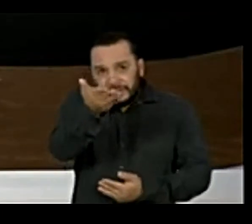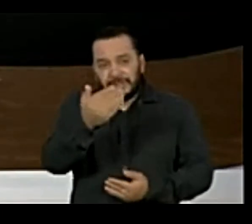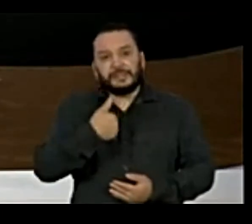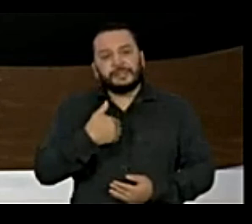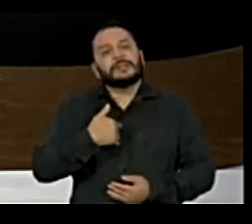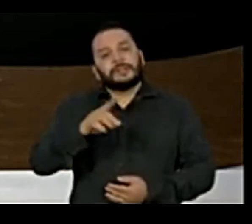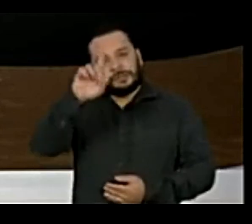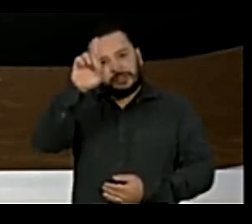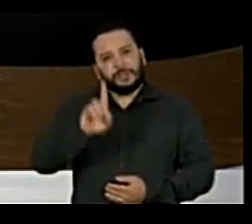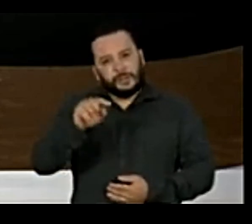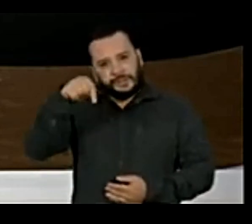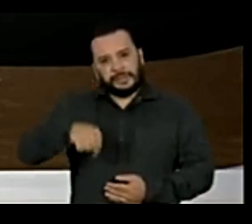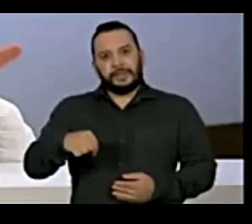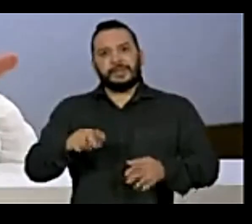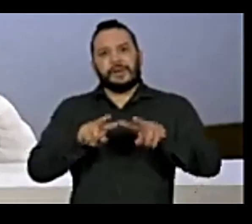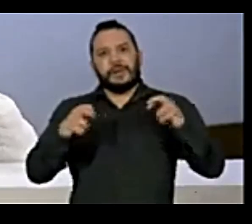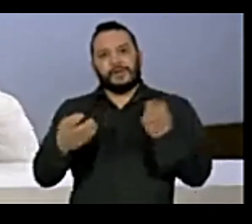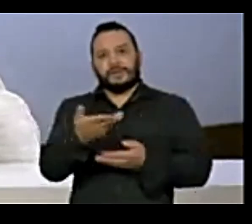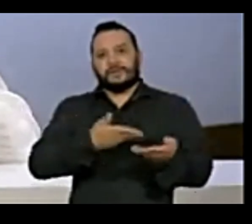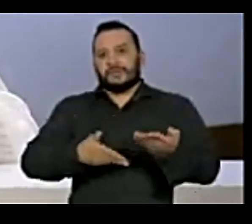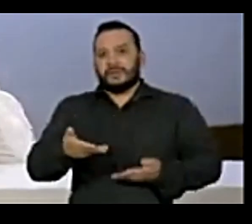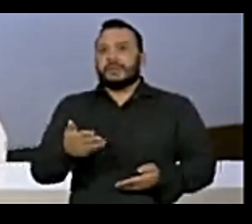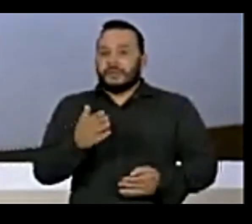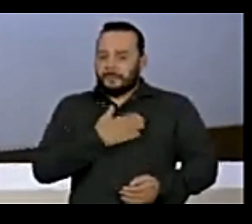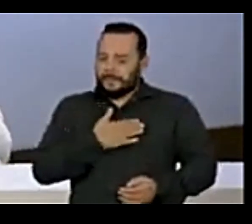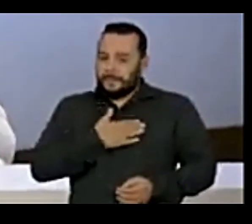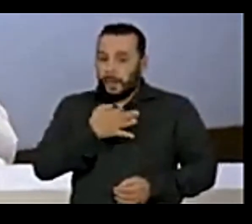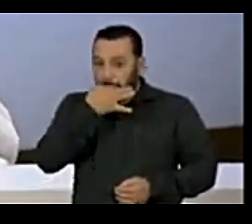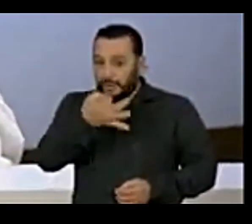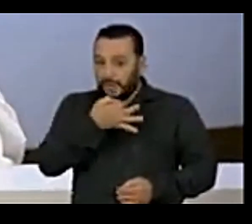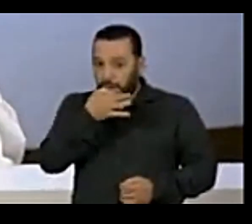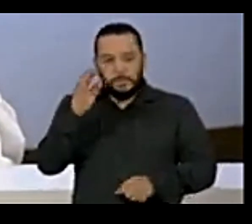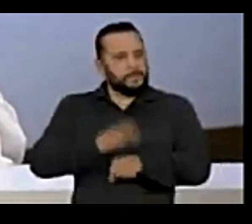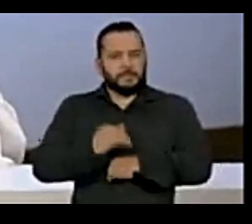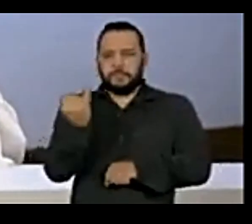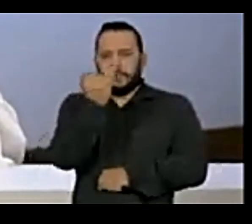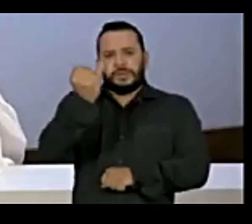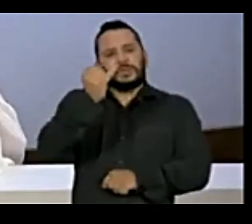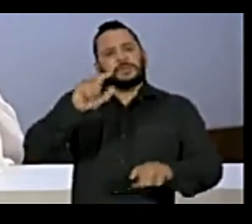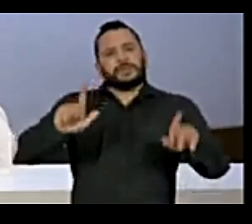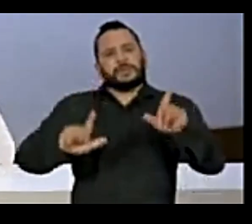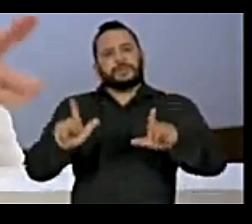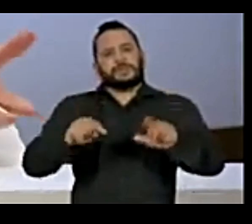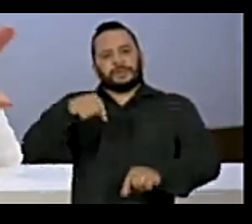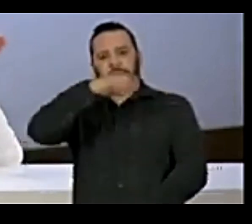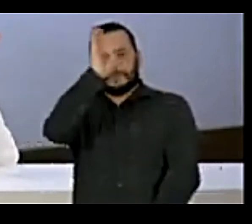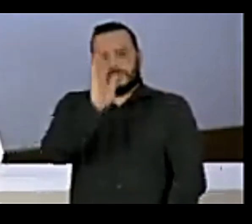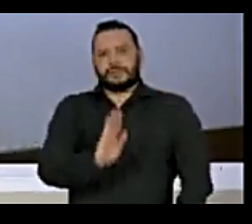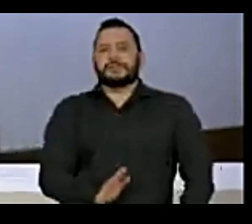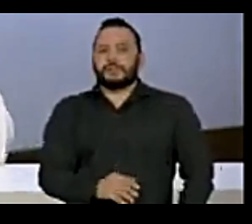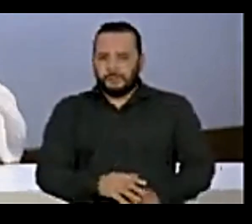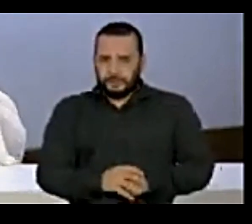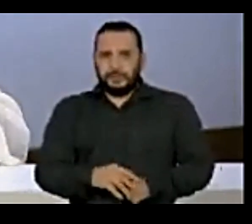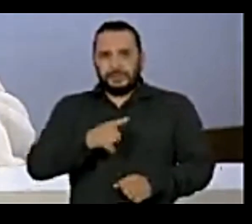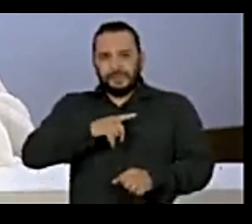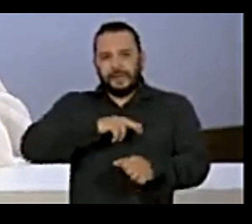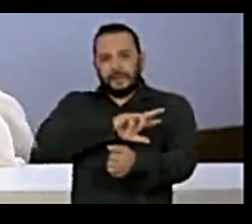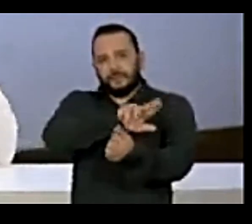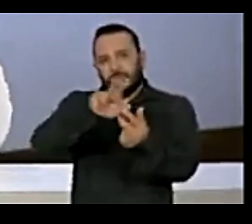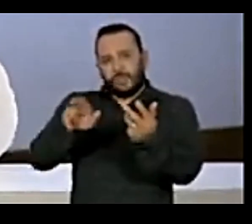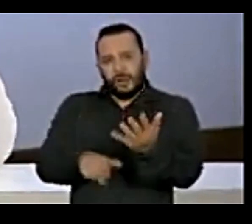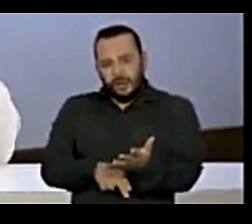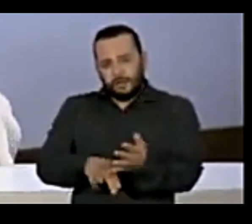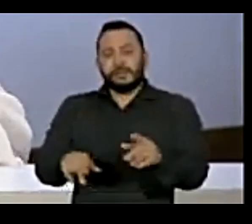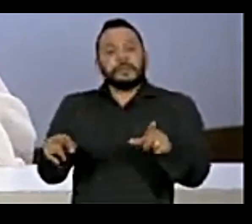programa. Esse que é o programa de entrevista, na minha opinião, mais importante da televisão brasileira e o mais plural. Tanto que hoje a gente tem